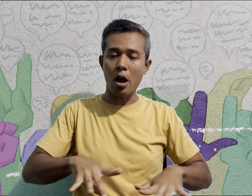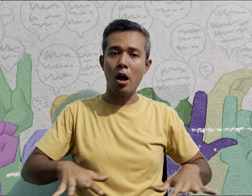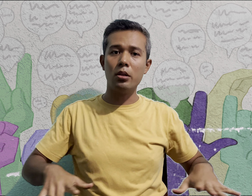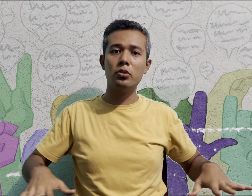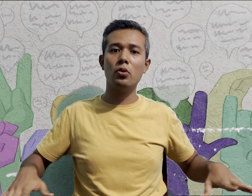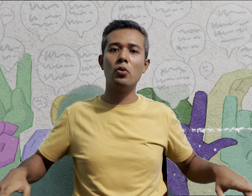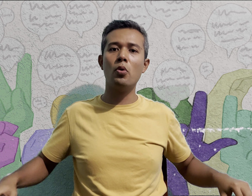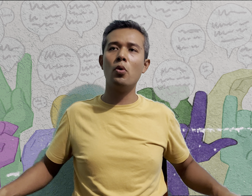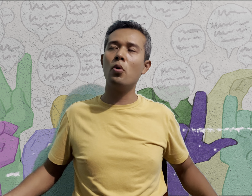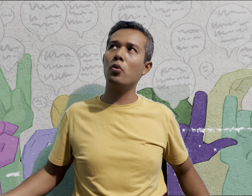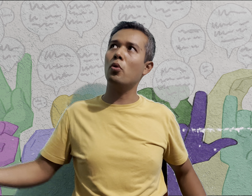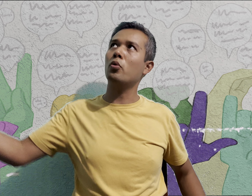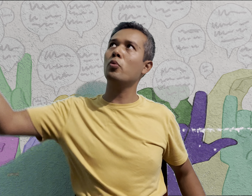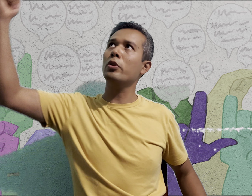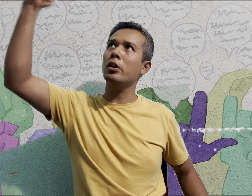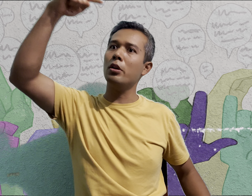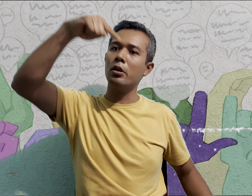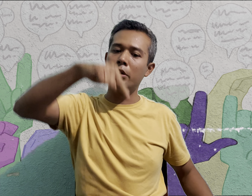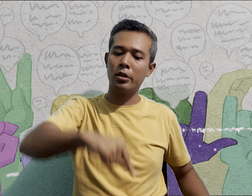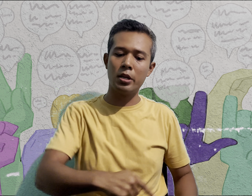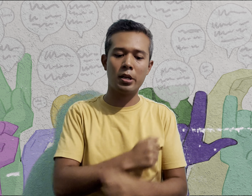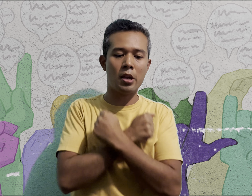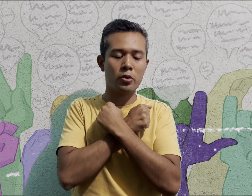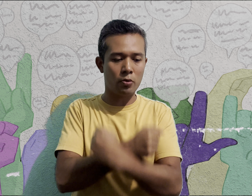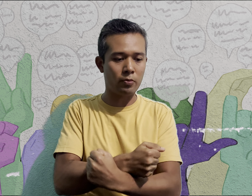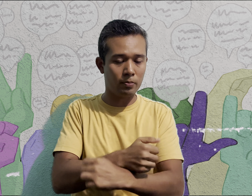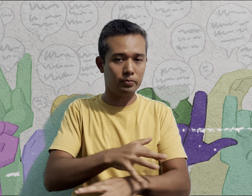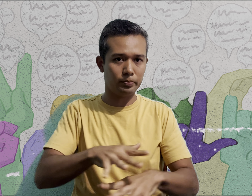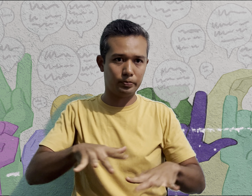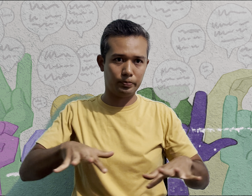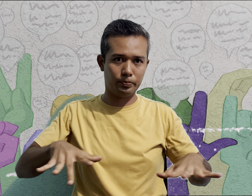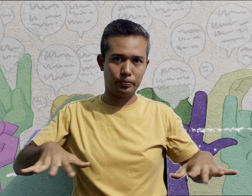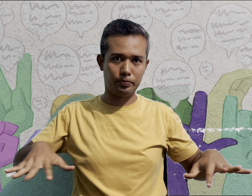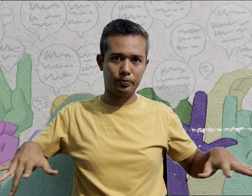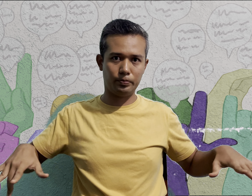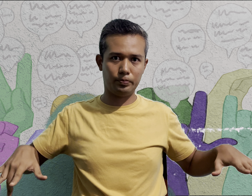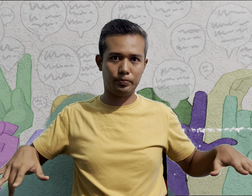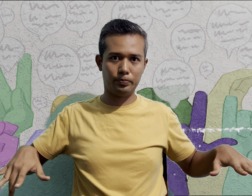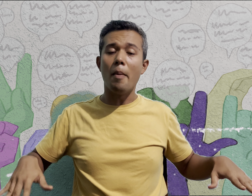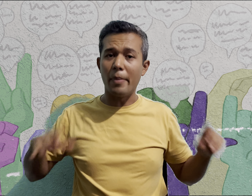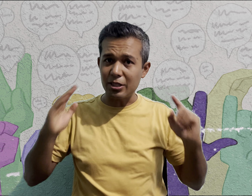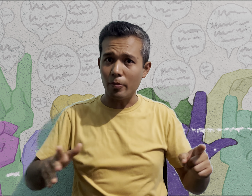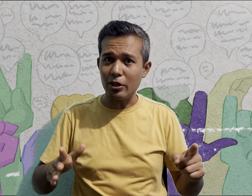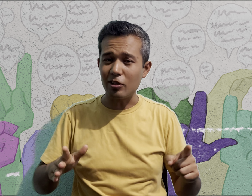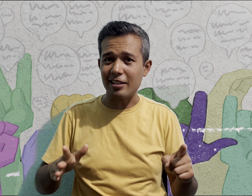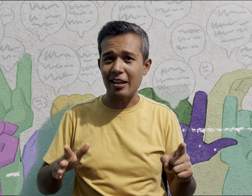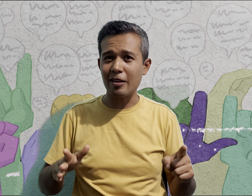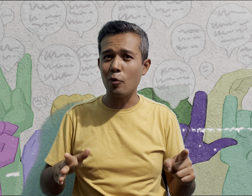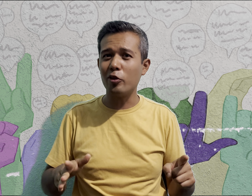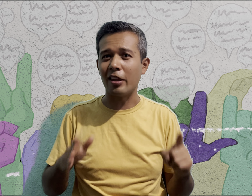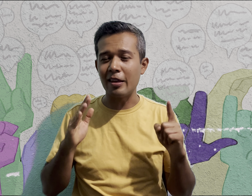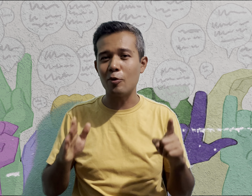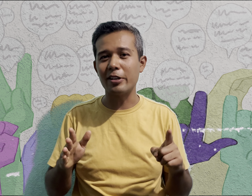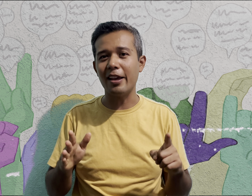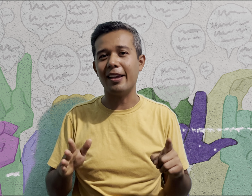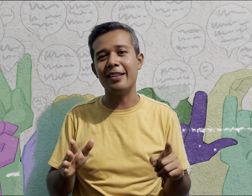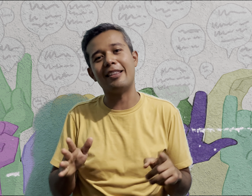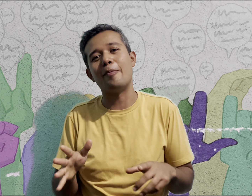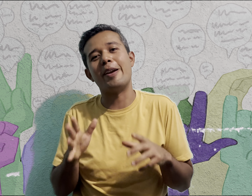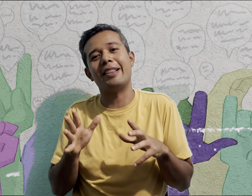al sonoro rugir del cañón. Más o menos a ese ritmo tenemos que interpretar